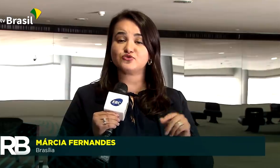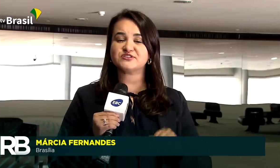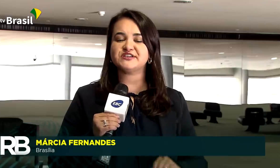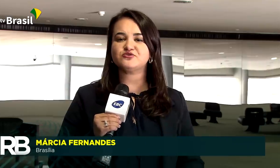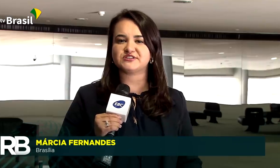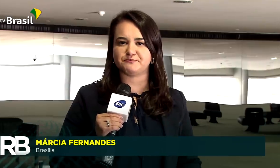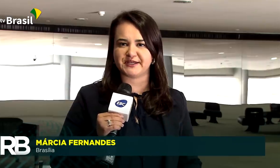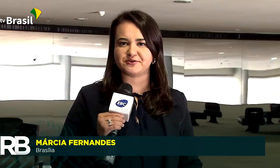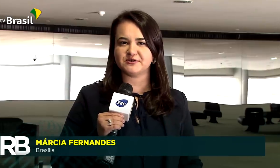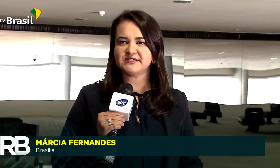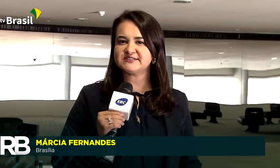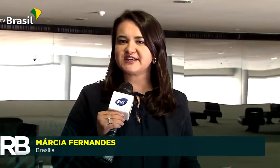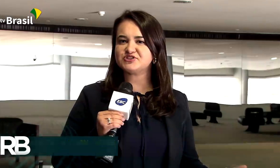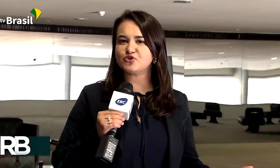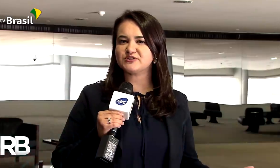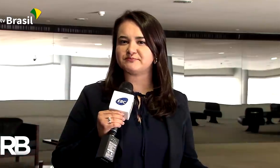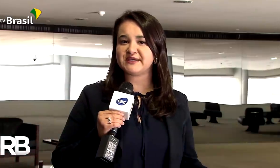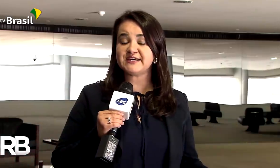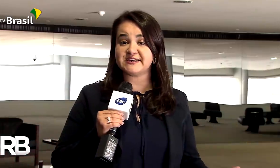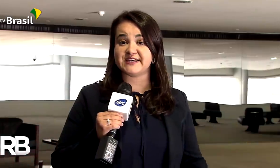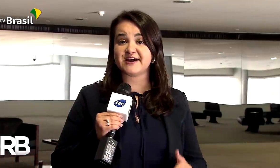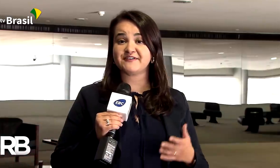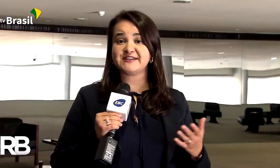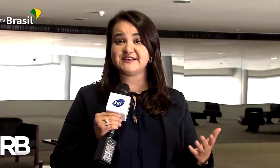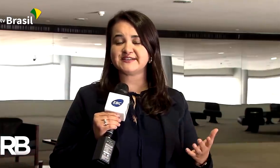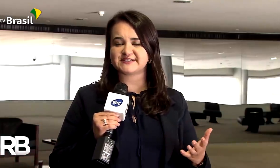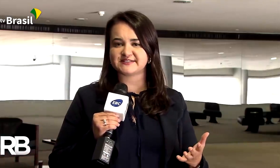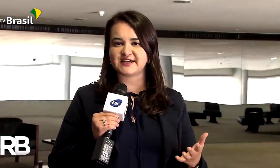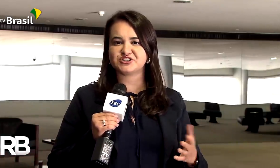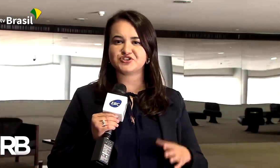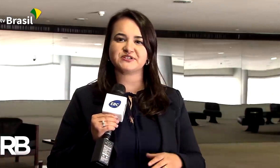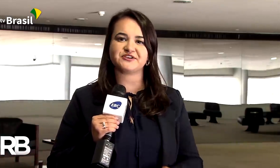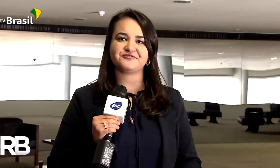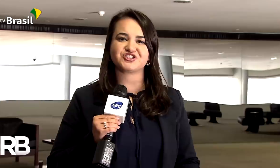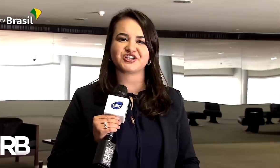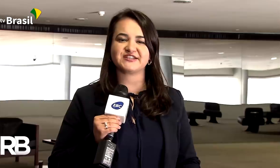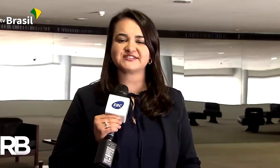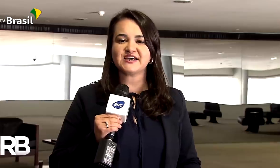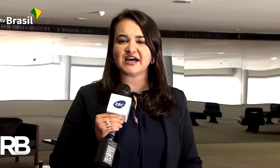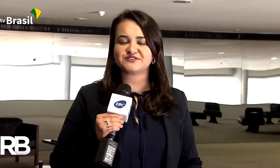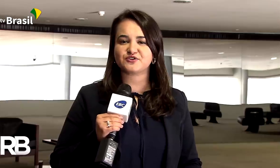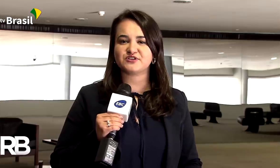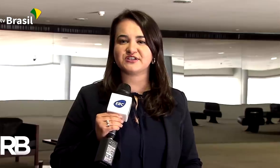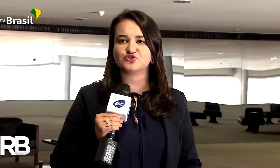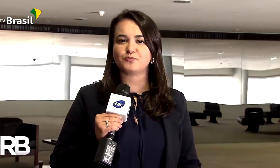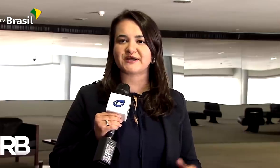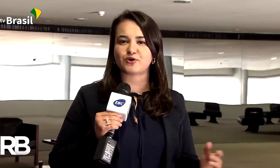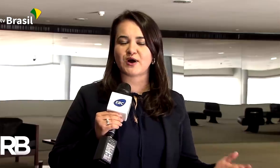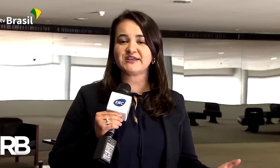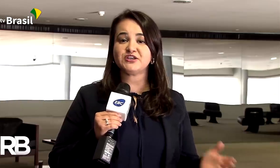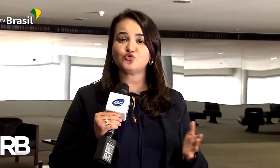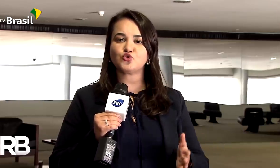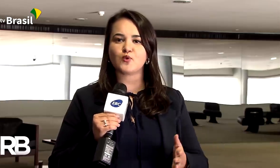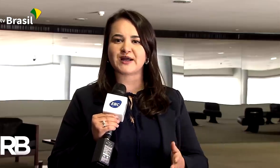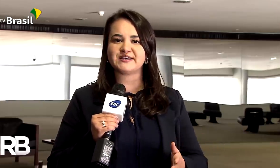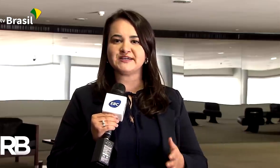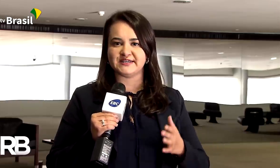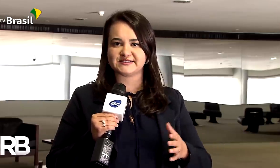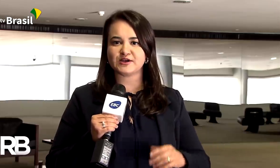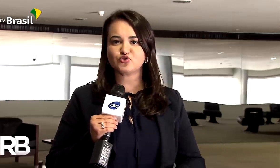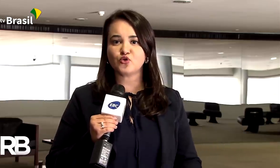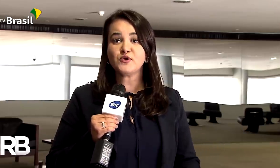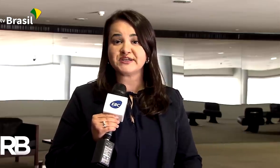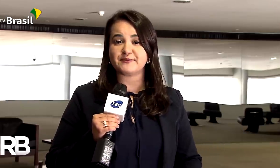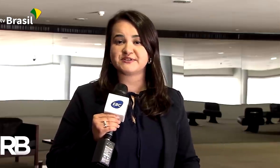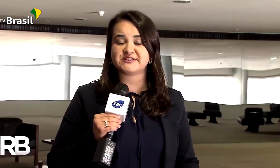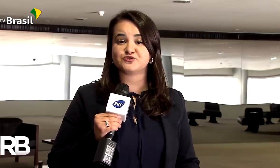vidas e reduzir o desemprego. Sinalizou também que reavalia a necessidade de manter fechadas as fronteiras do Paraguai e do Uruguai